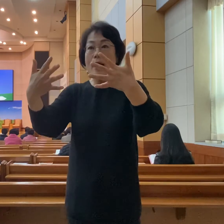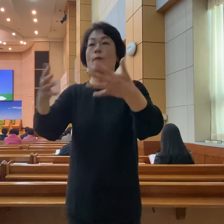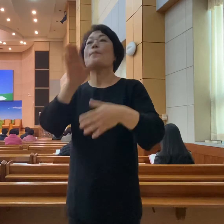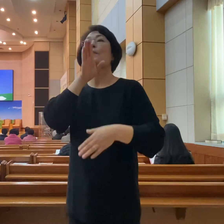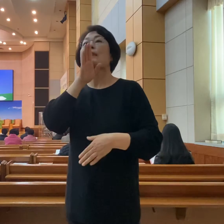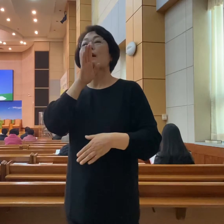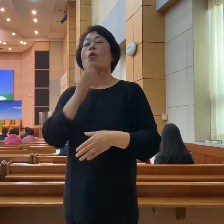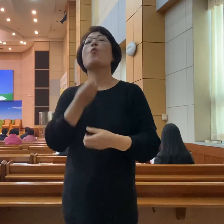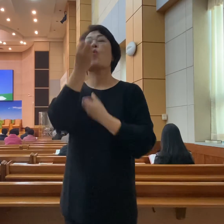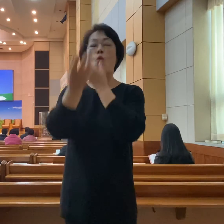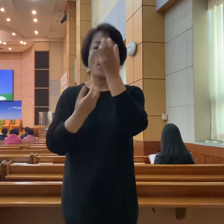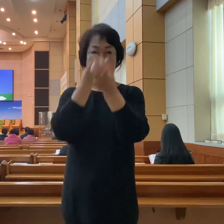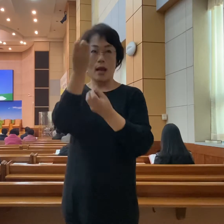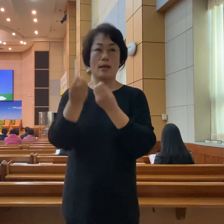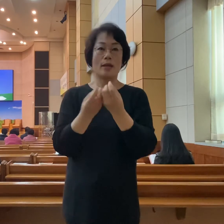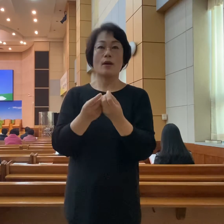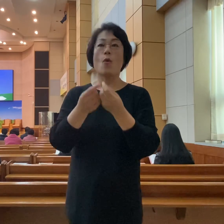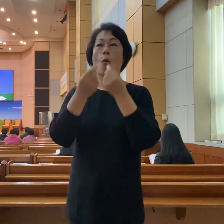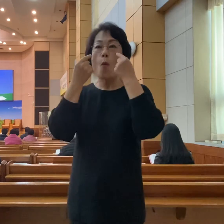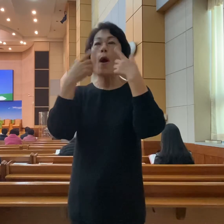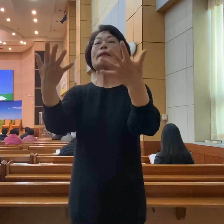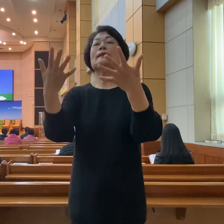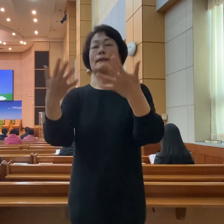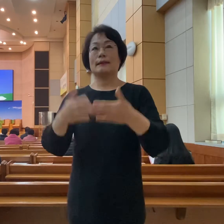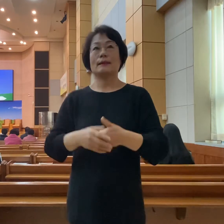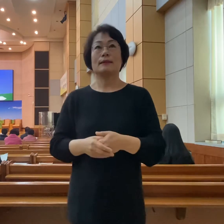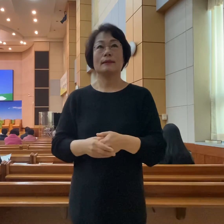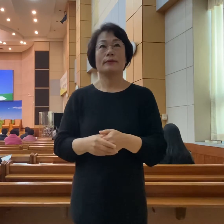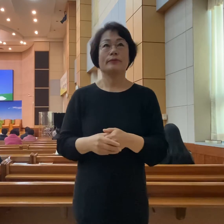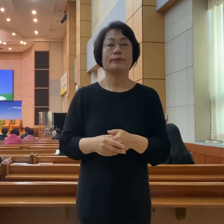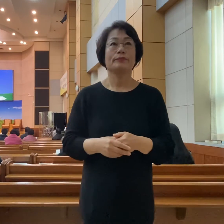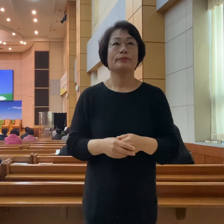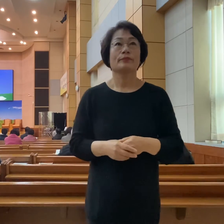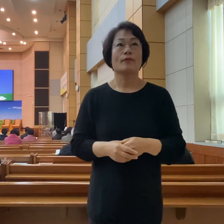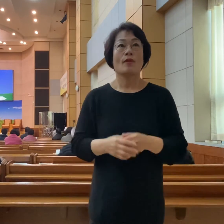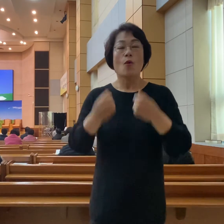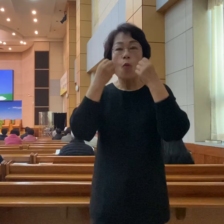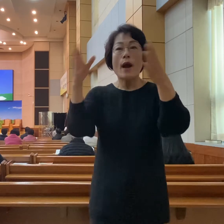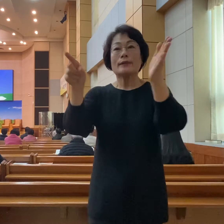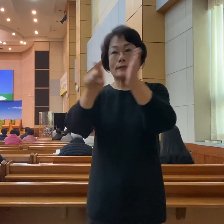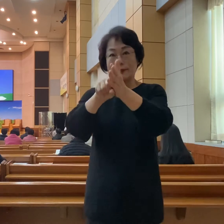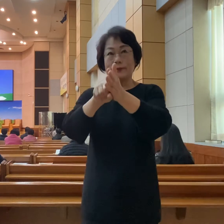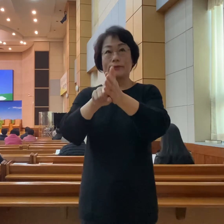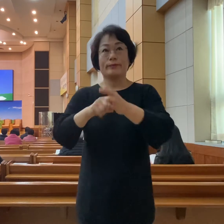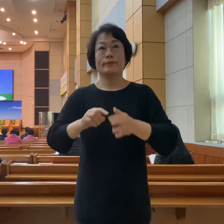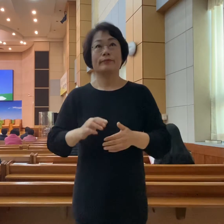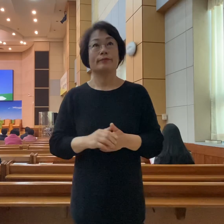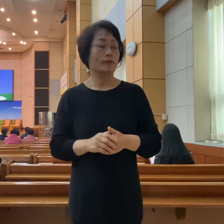맞다고 고백하는 것, 그것이 확신인데, 이 확신이 뭔가 하면